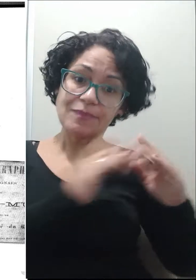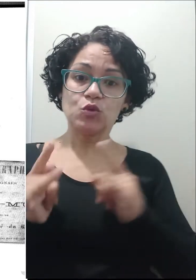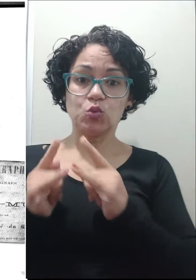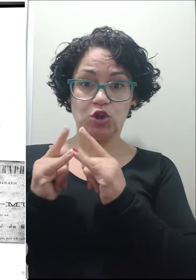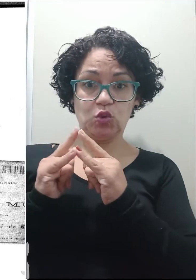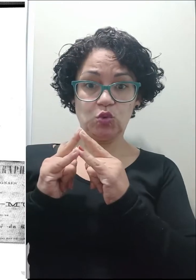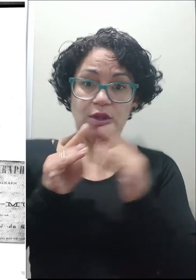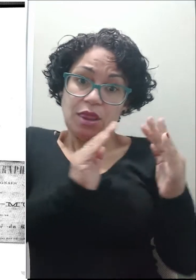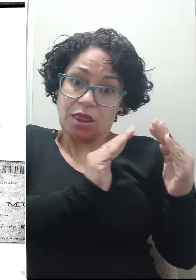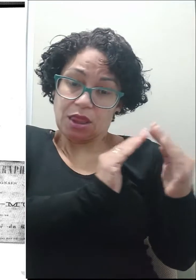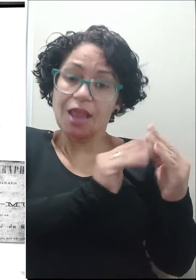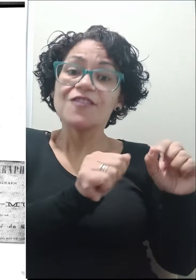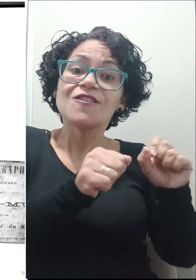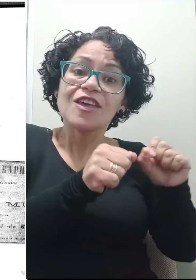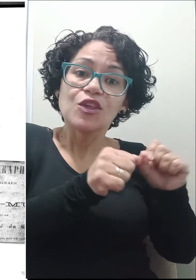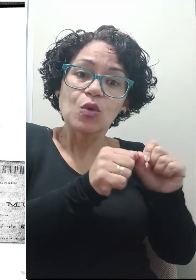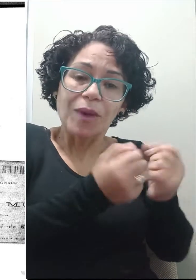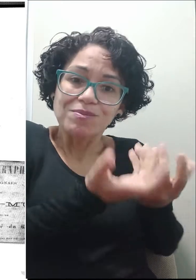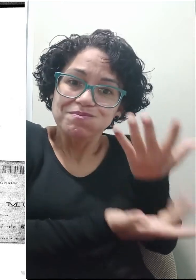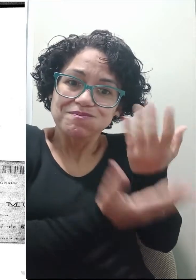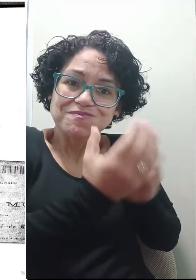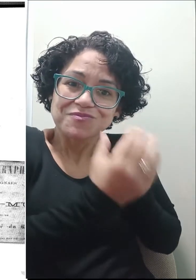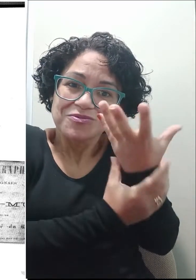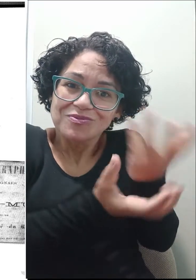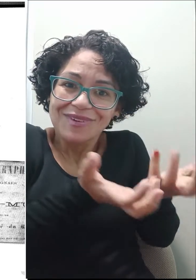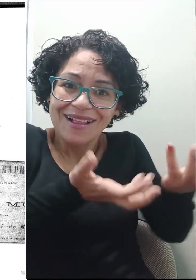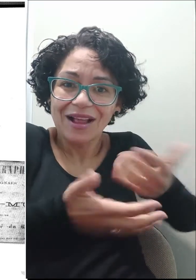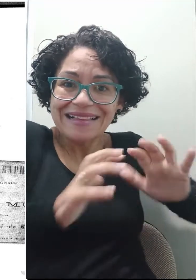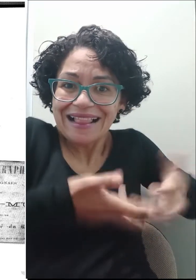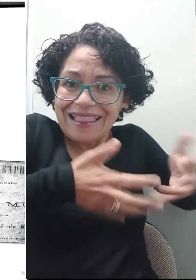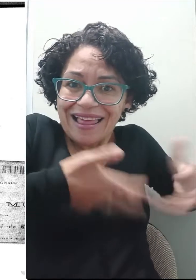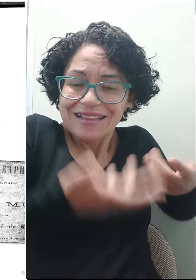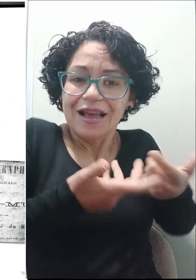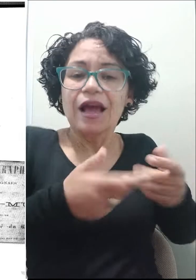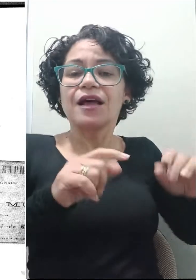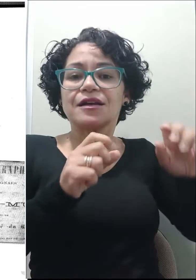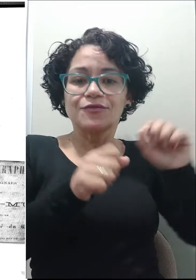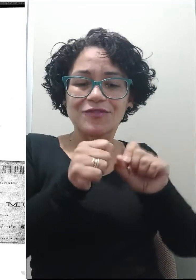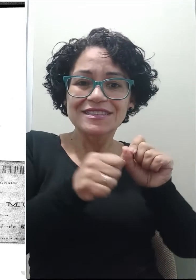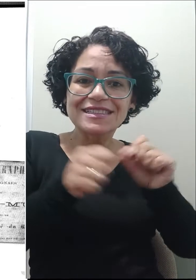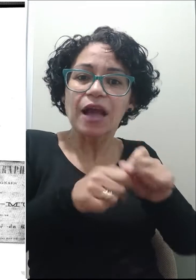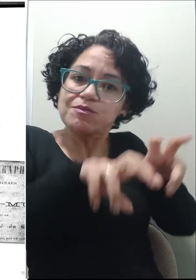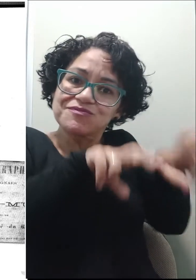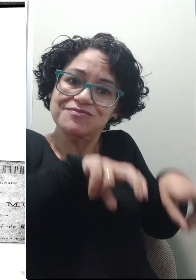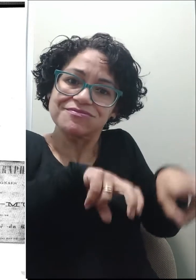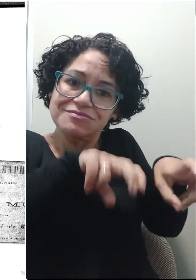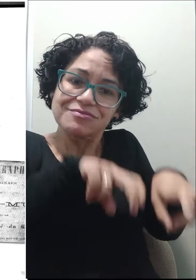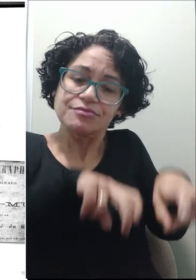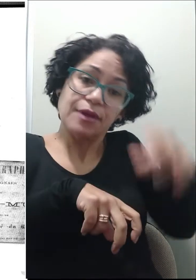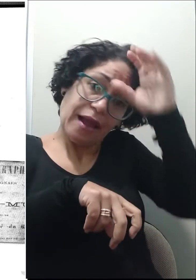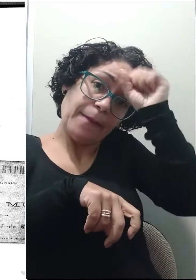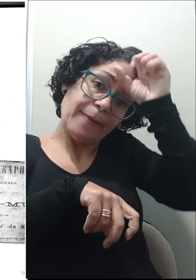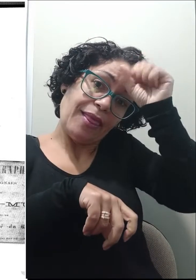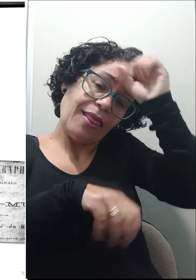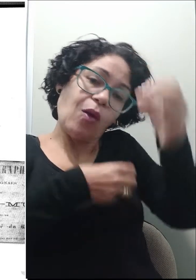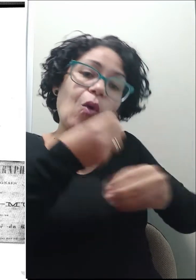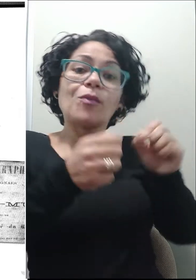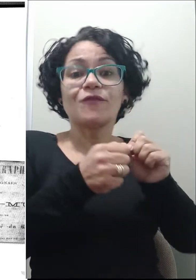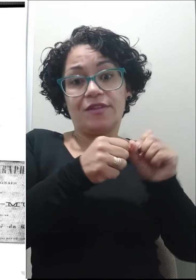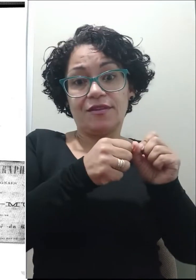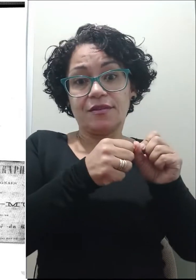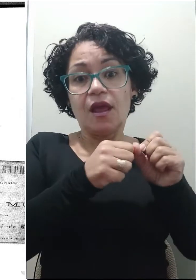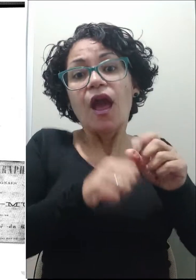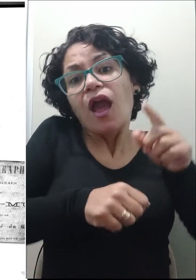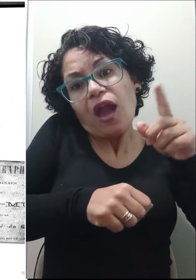jardim, foi feita uma horta. Assim, os alunos podiam aprender as atividades agrícolas. Era